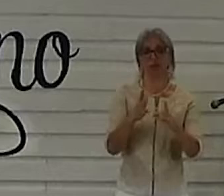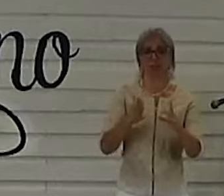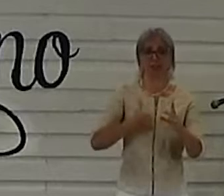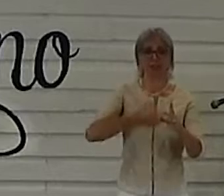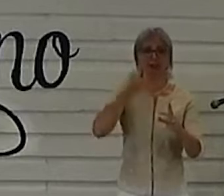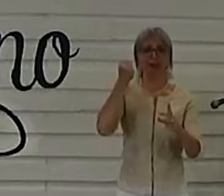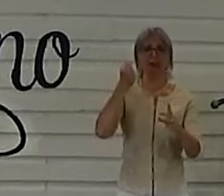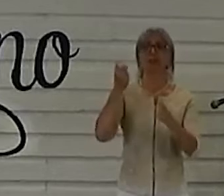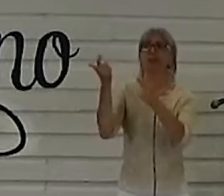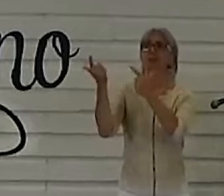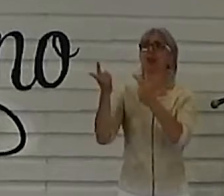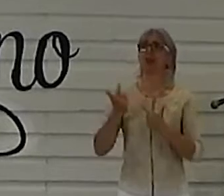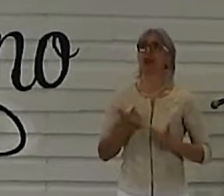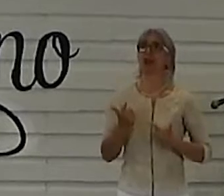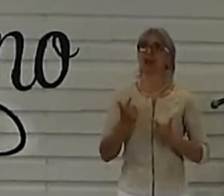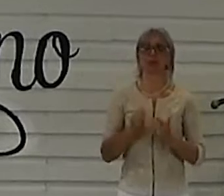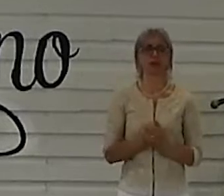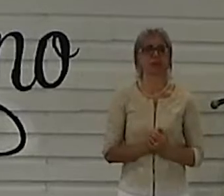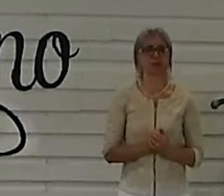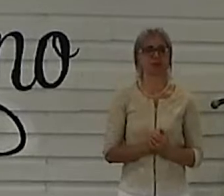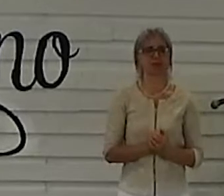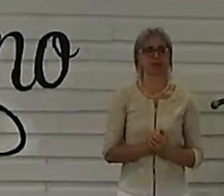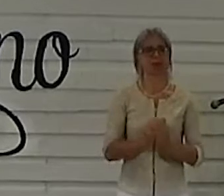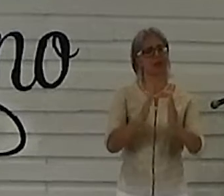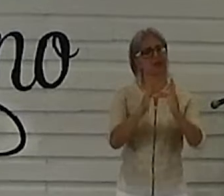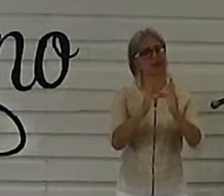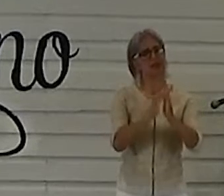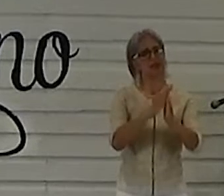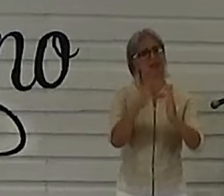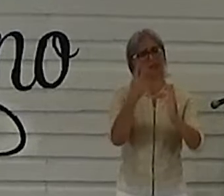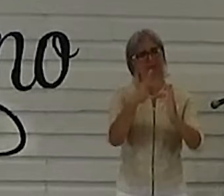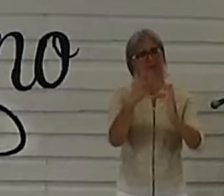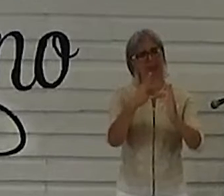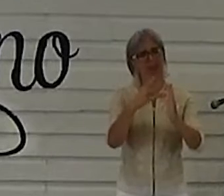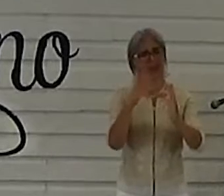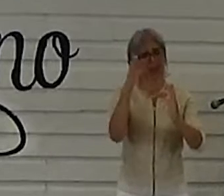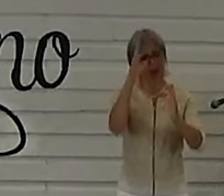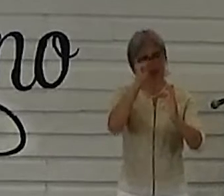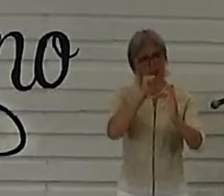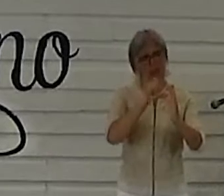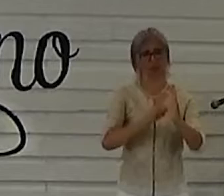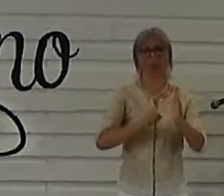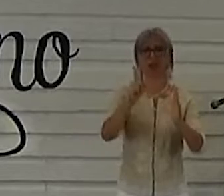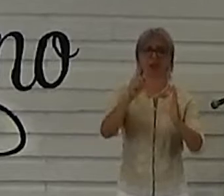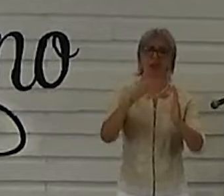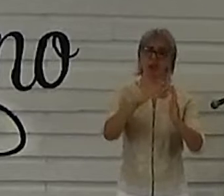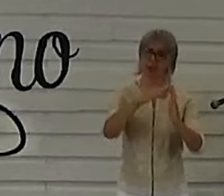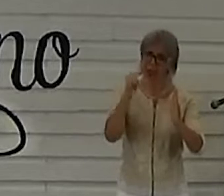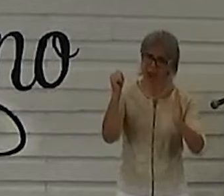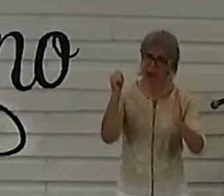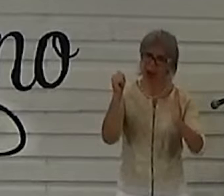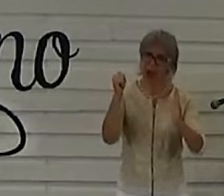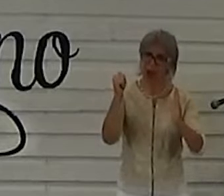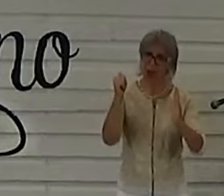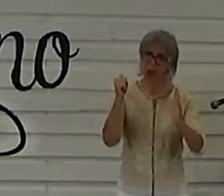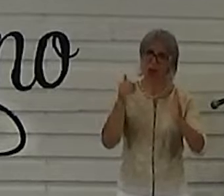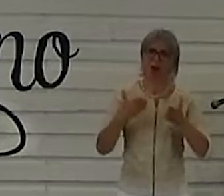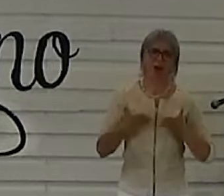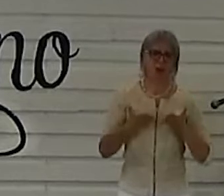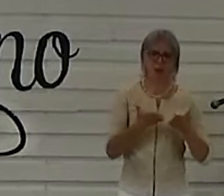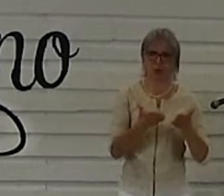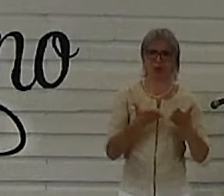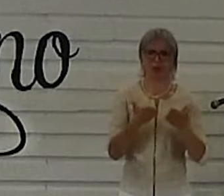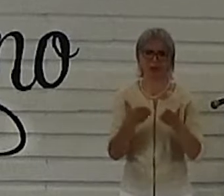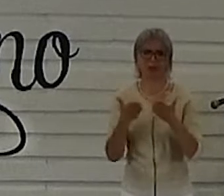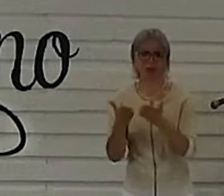e comprende che il Signore ci ha arruolati per aiutare quanti sono nel bisogno.